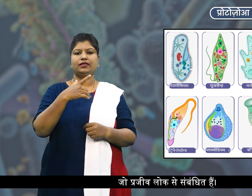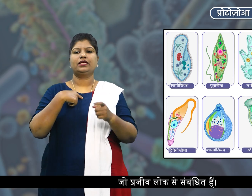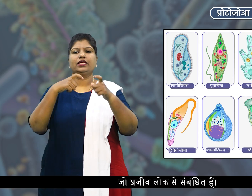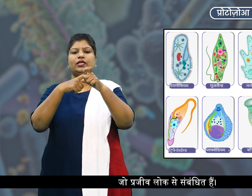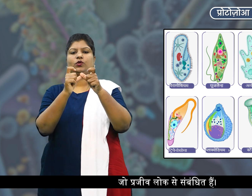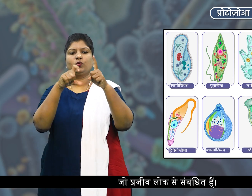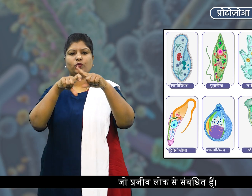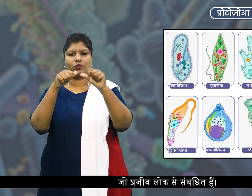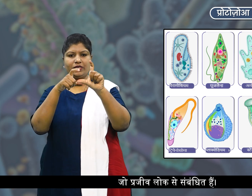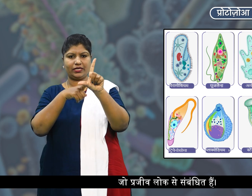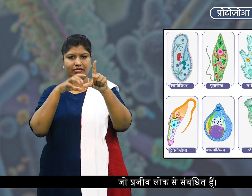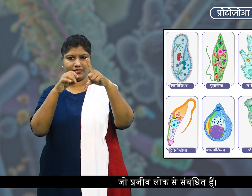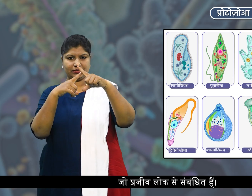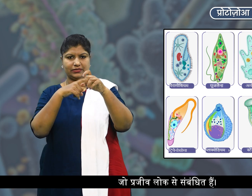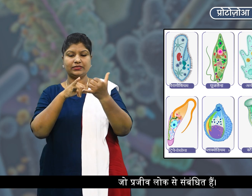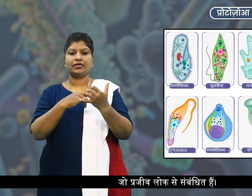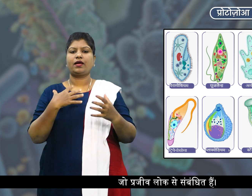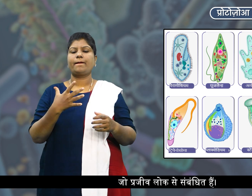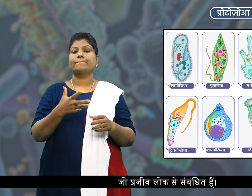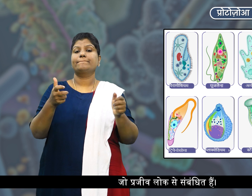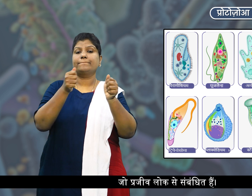जो प्रजीव लाकों से संबंधित है।